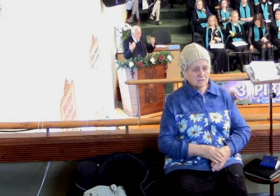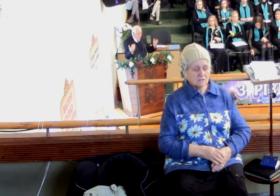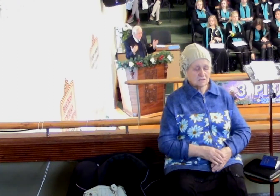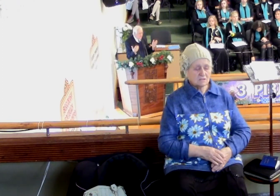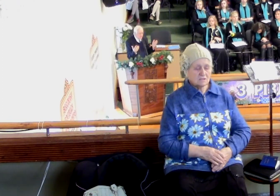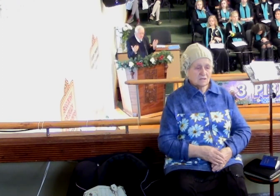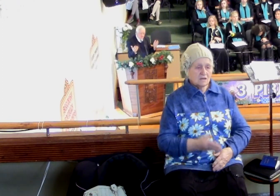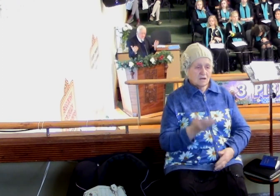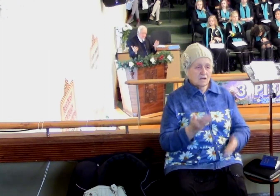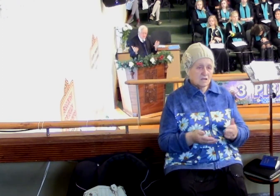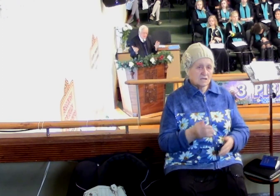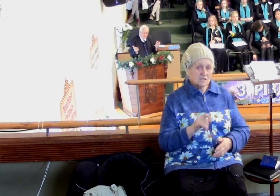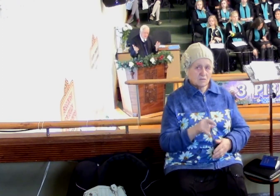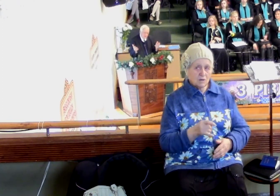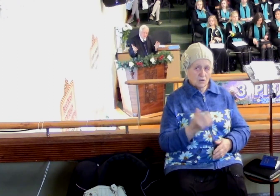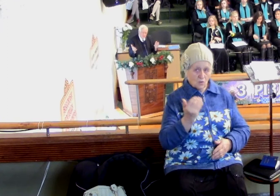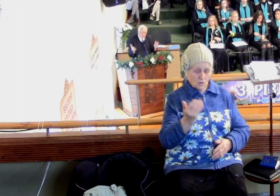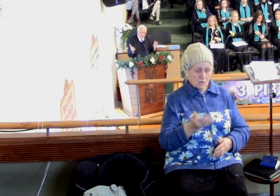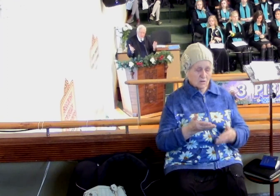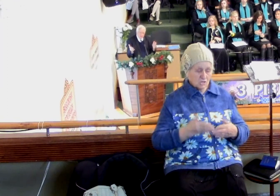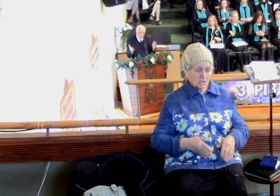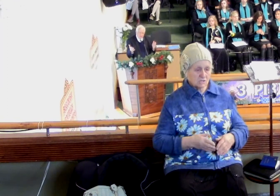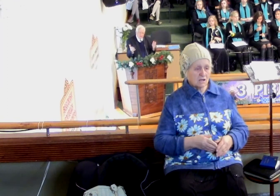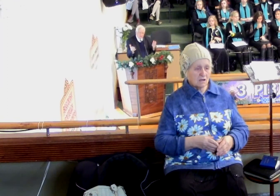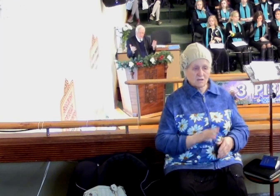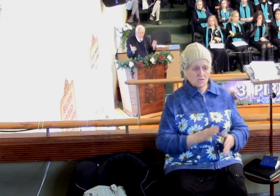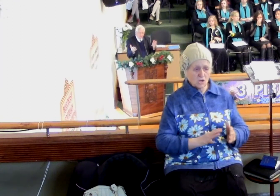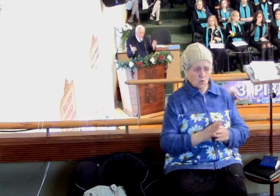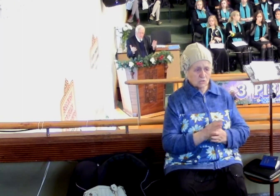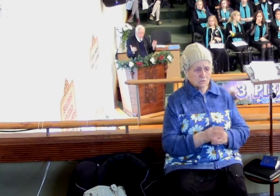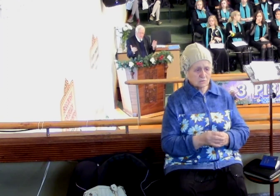Если бы он оставался младенцем, знаете, мы были